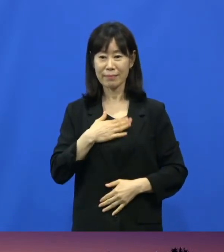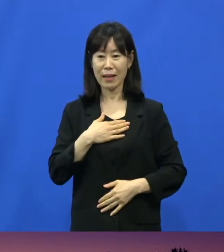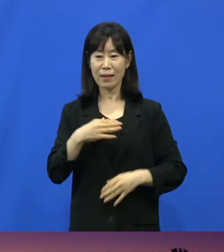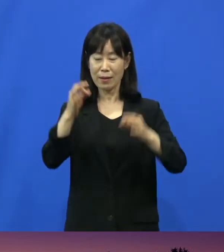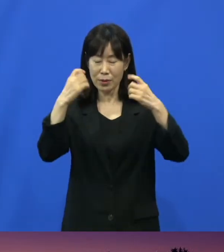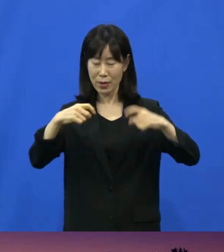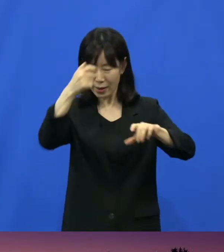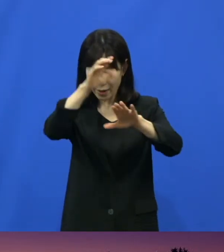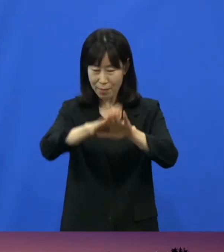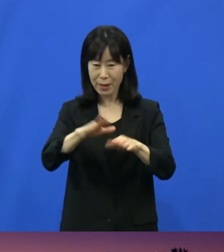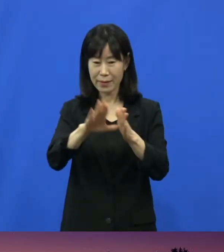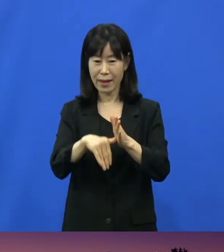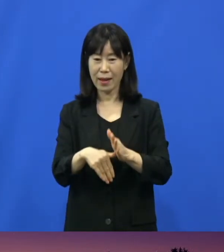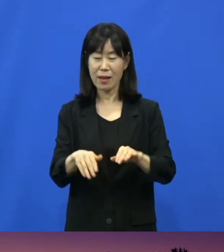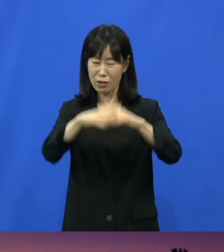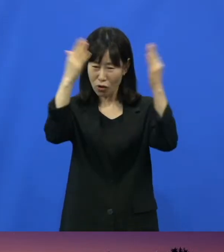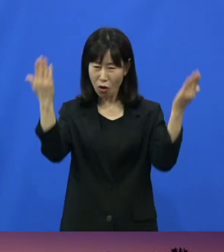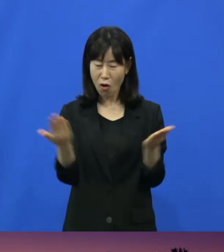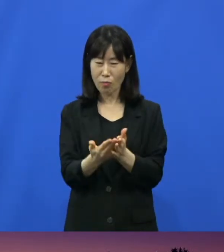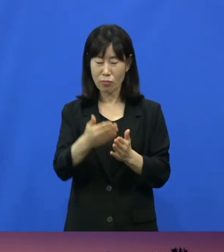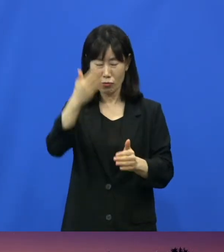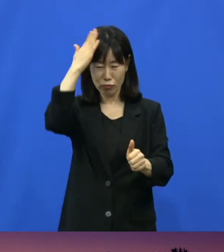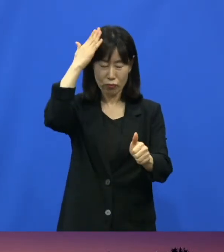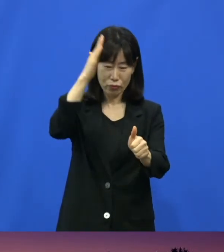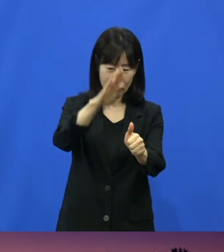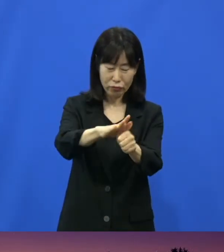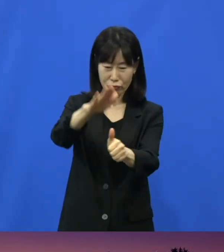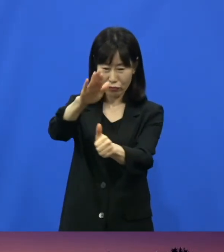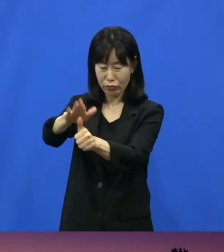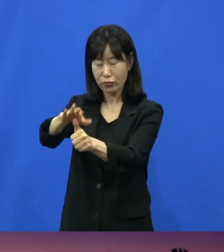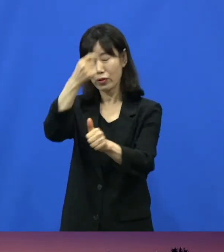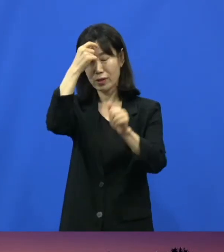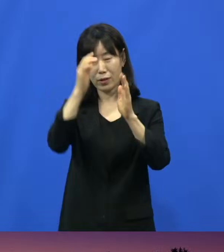다 안수하고 싶은데 그러면 제가 못 살아요.